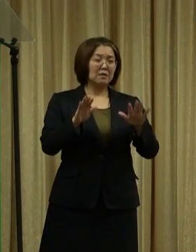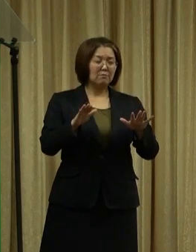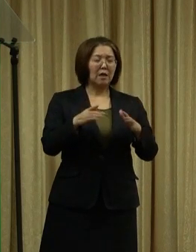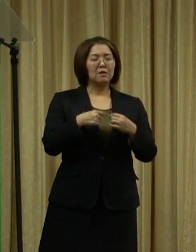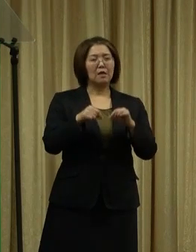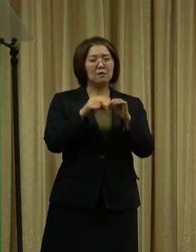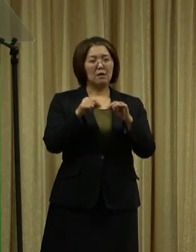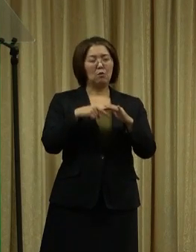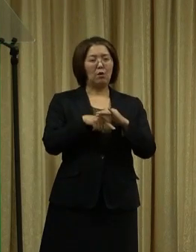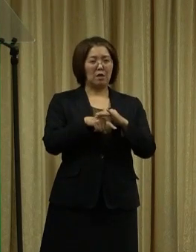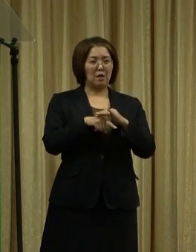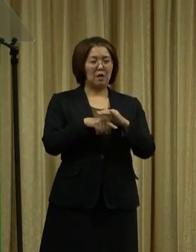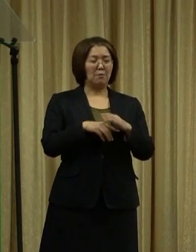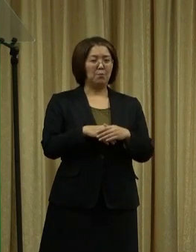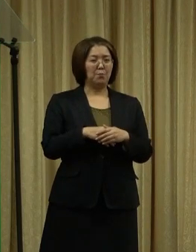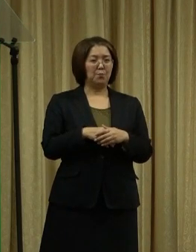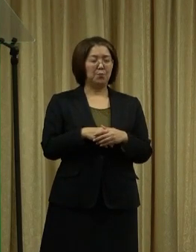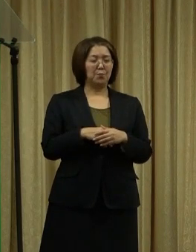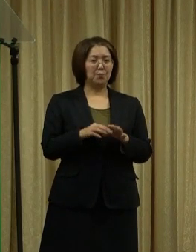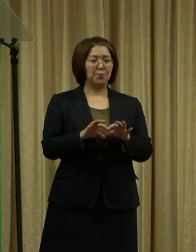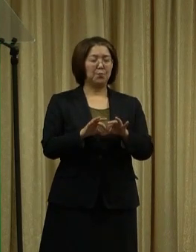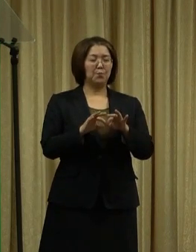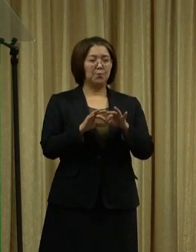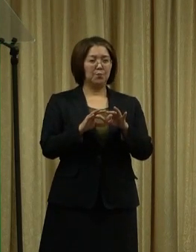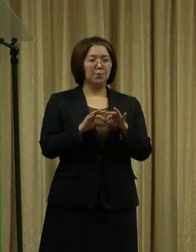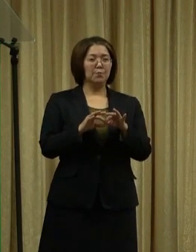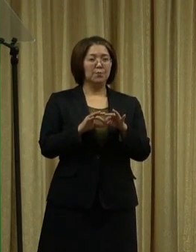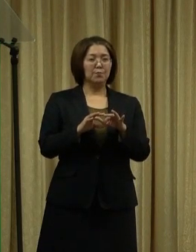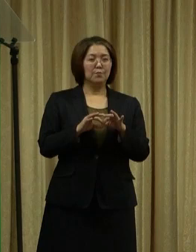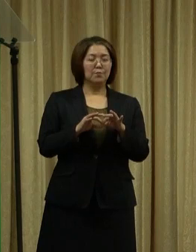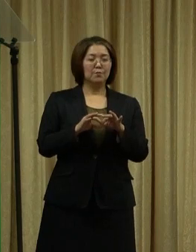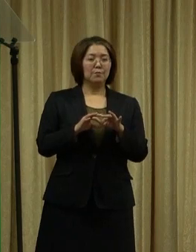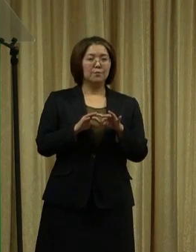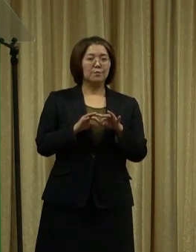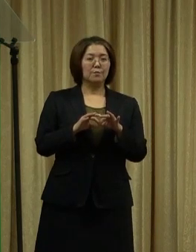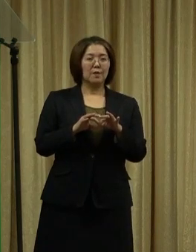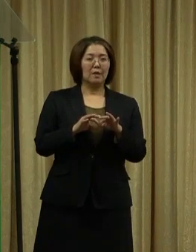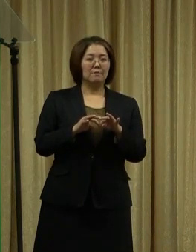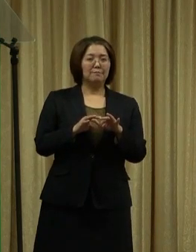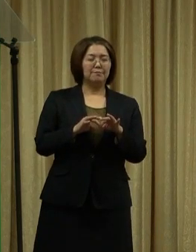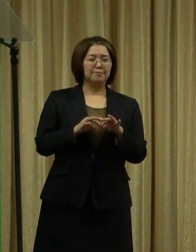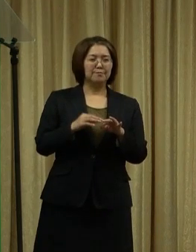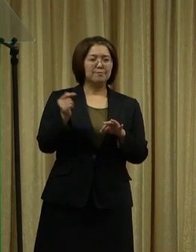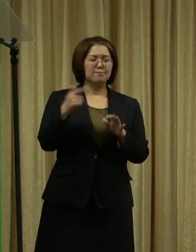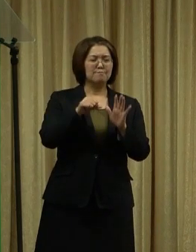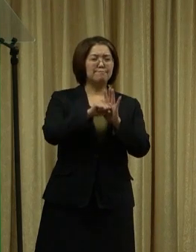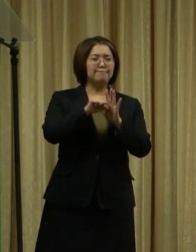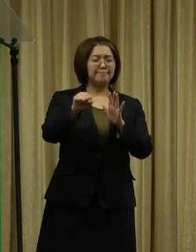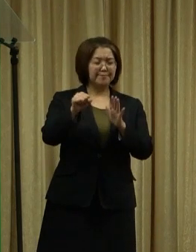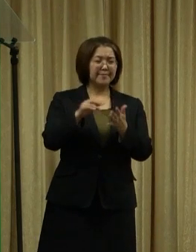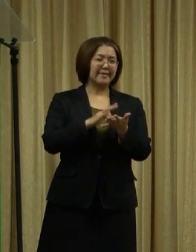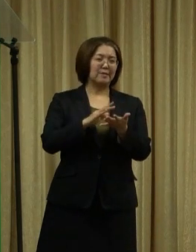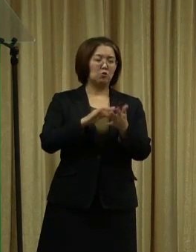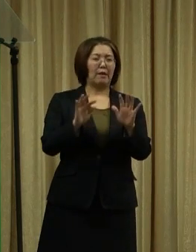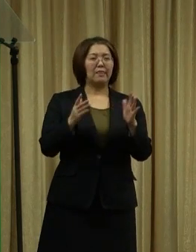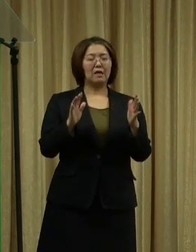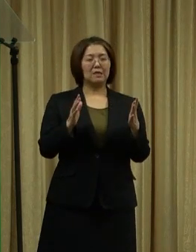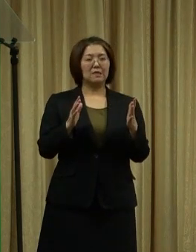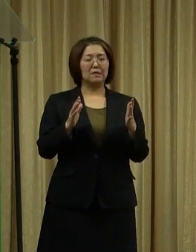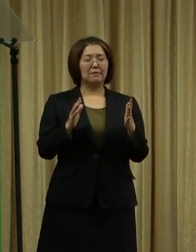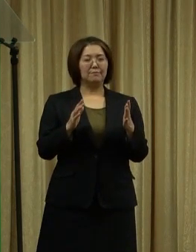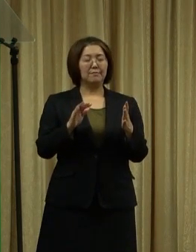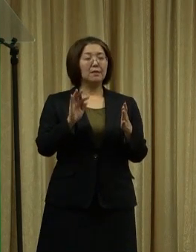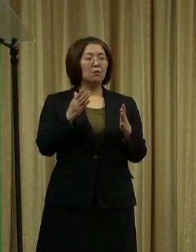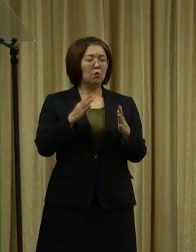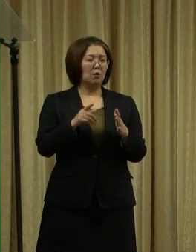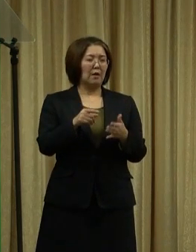ります。なので、私、特効薬はないというふうに思っています。でも、諦